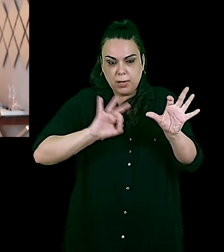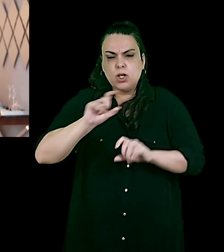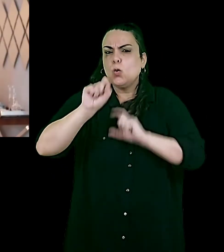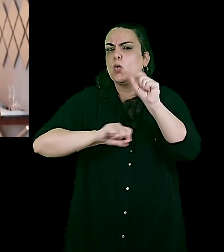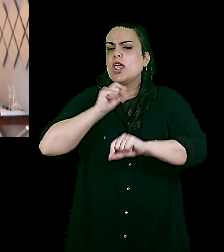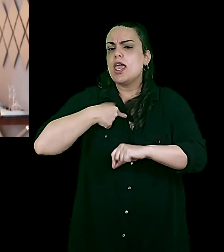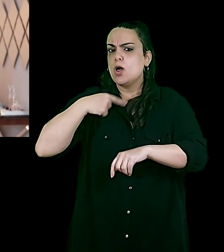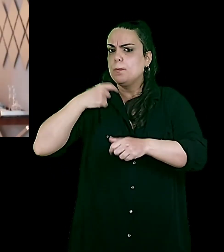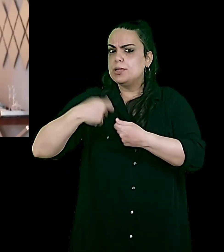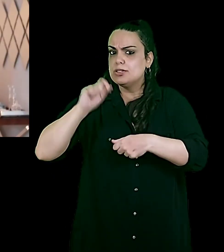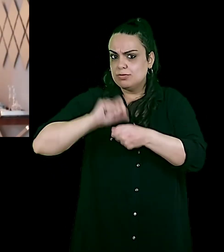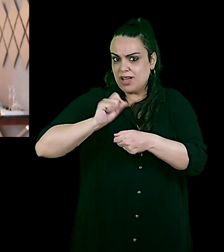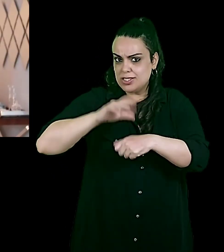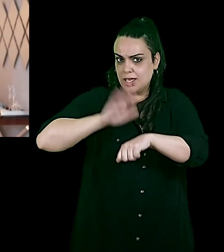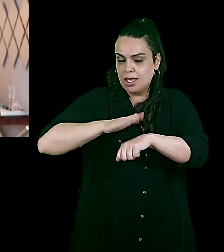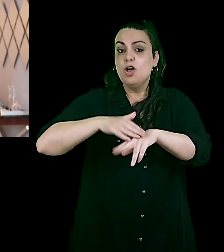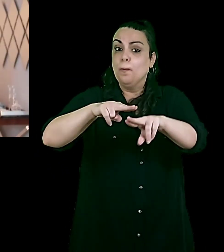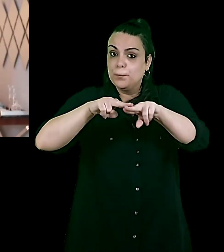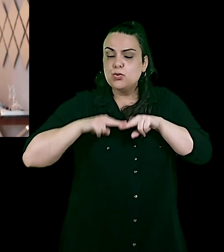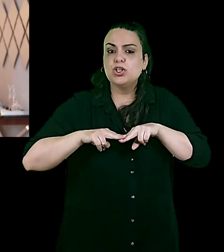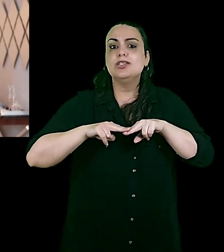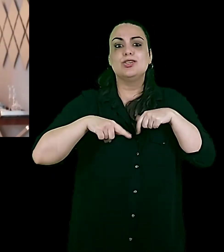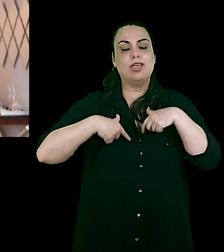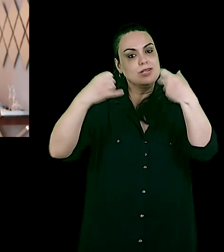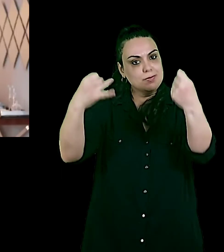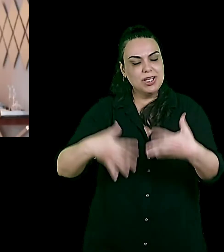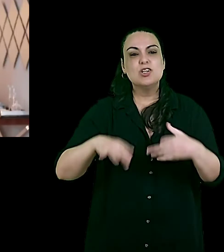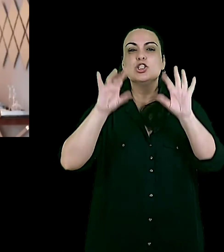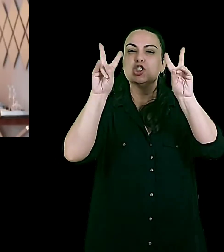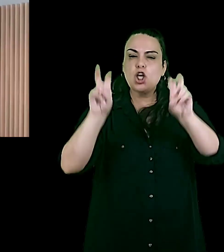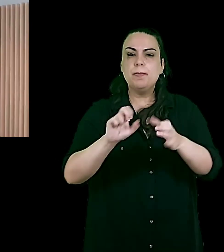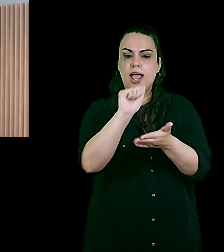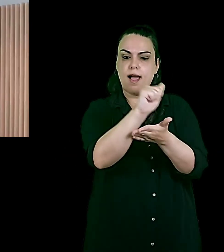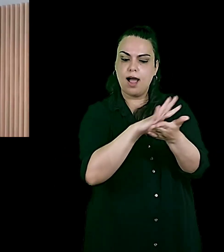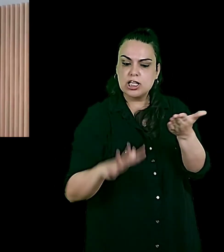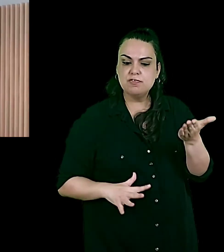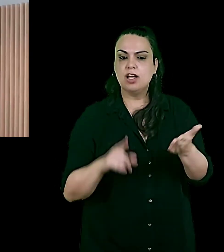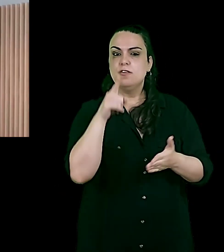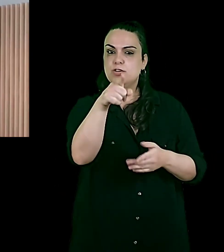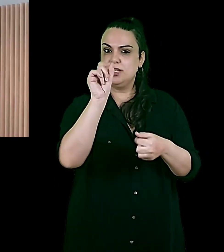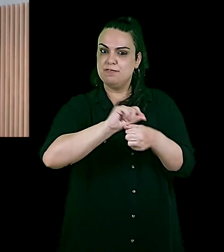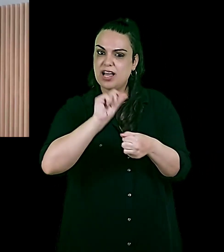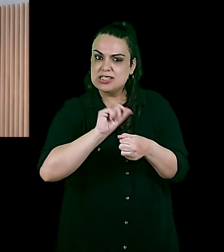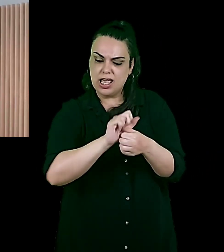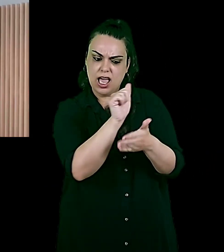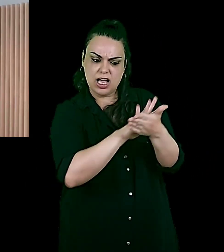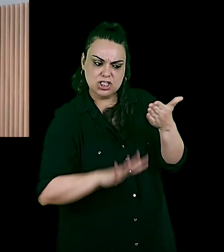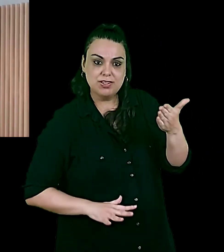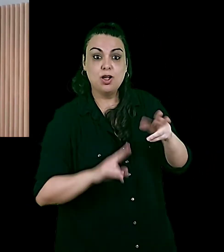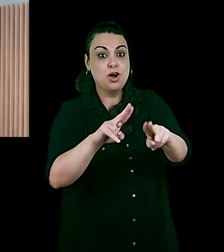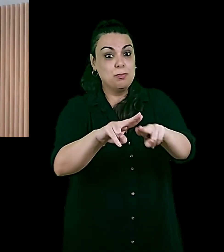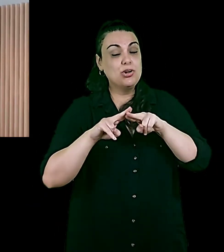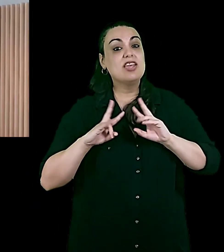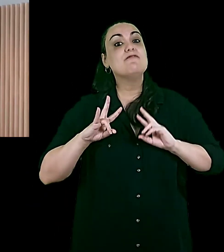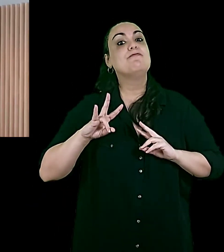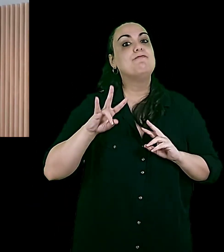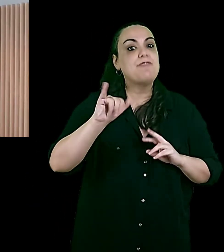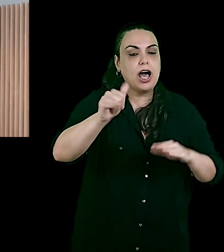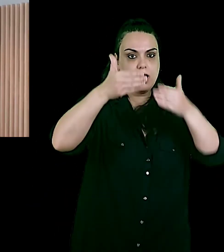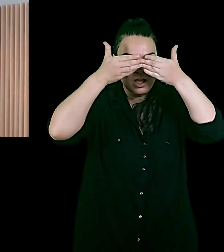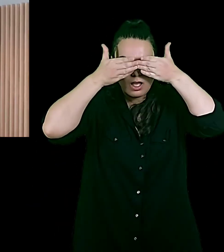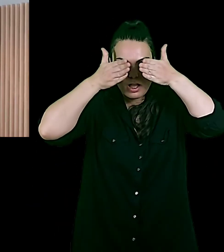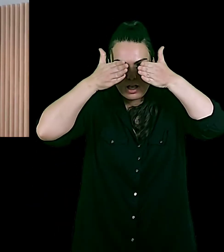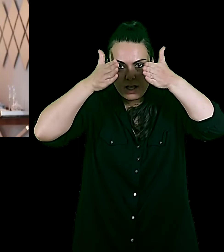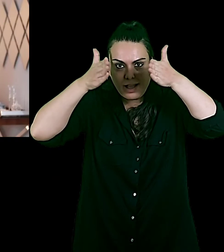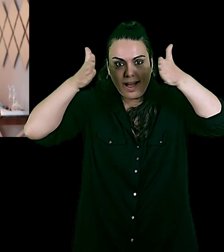que você precisa fazer. É por isso que eu bato tanto sobre a questão das tarefas, sobre você cumprir as tarefas, porque elas vão ampliar